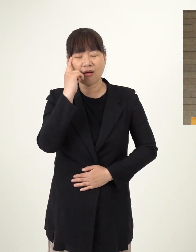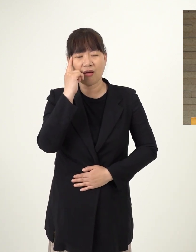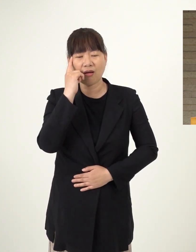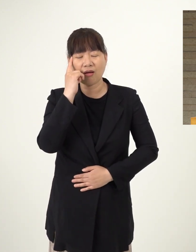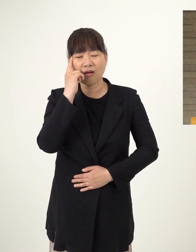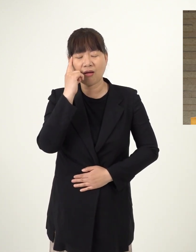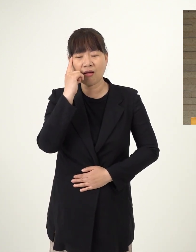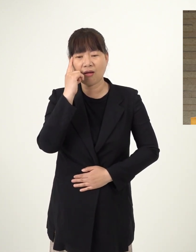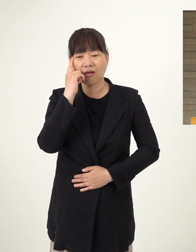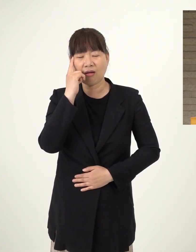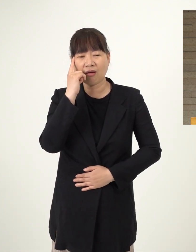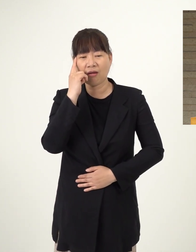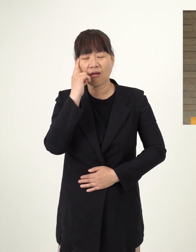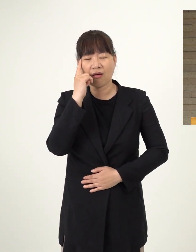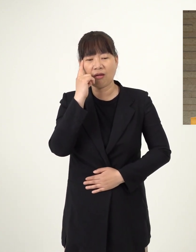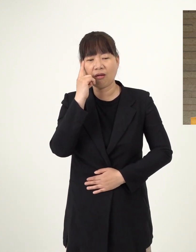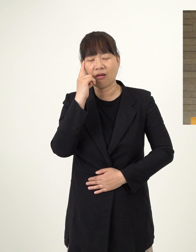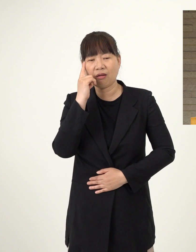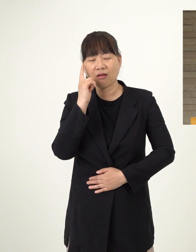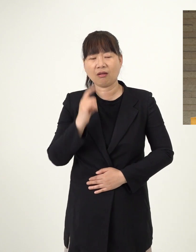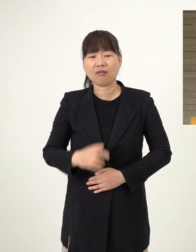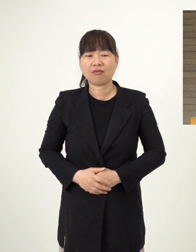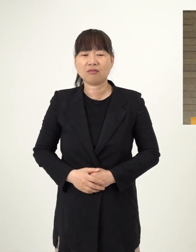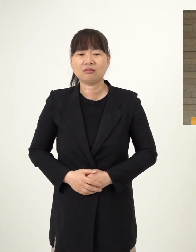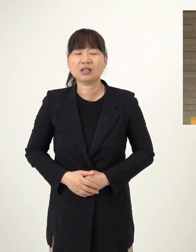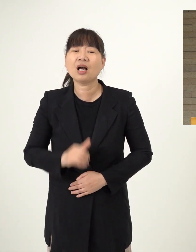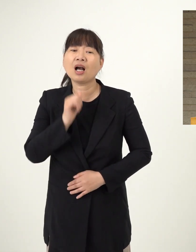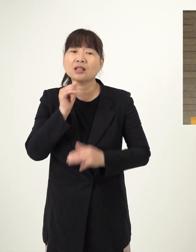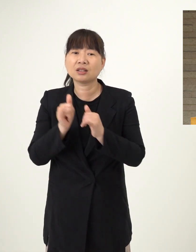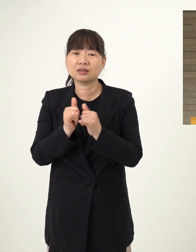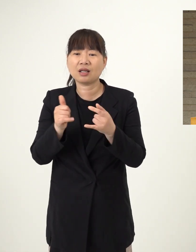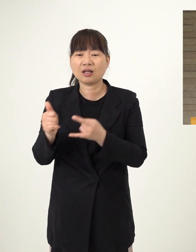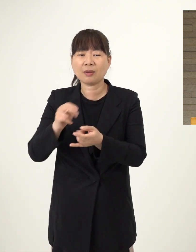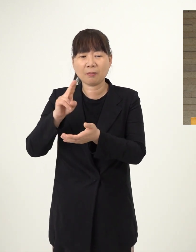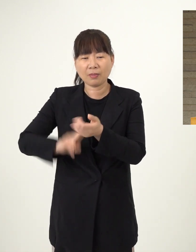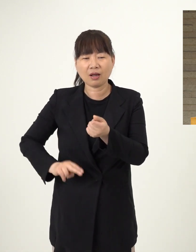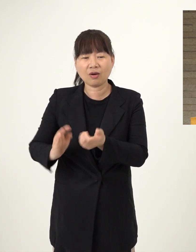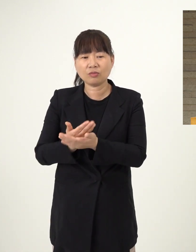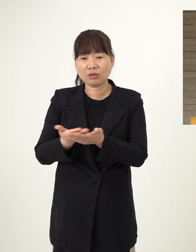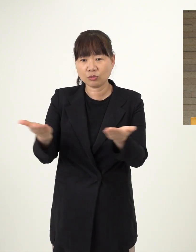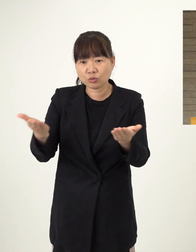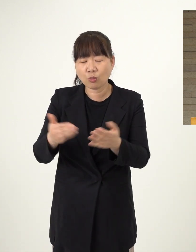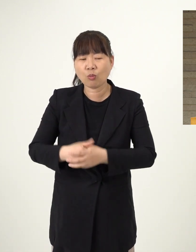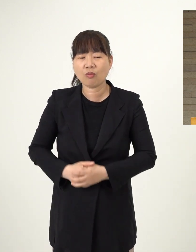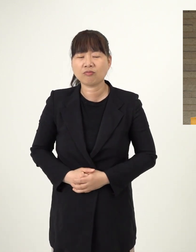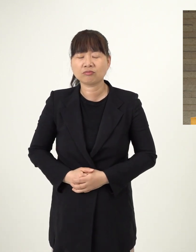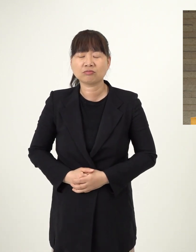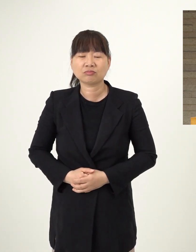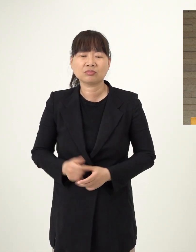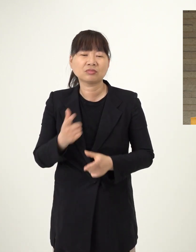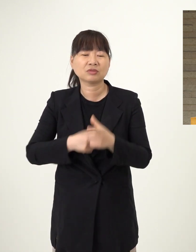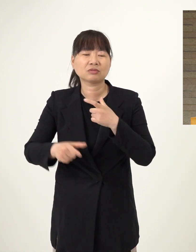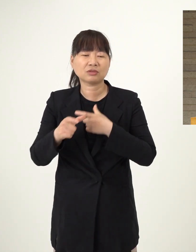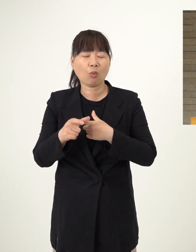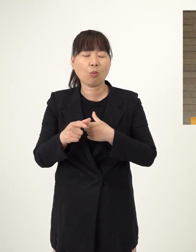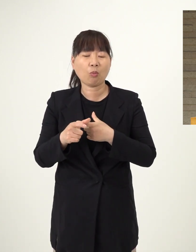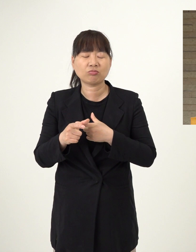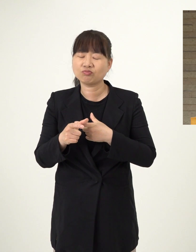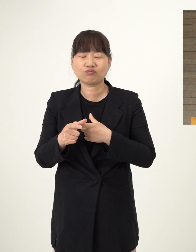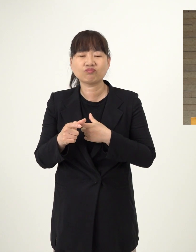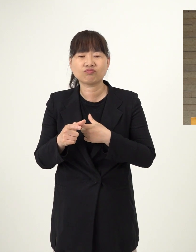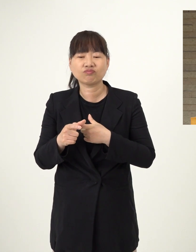이렇게 쓸데없는데 허비를 하나? 가난한 자들에게 팔아 나눠주면 훨씬